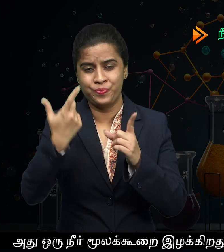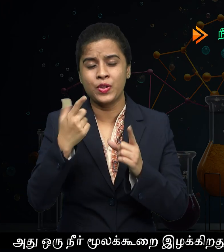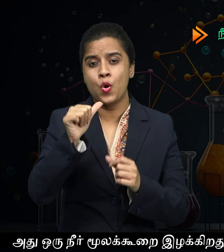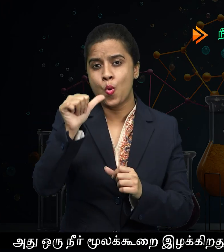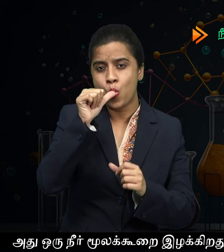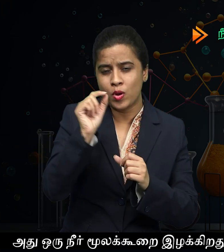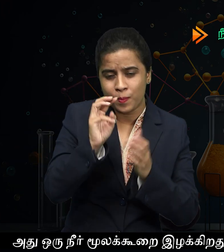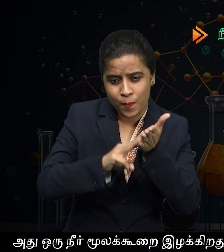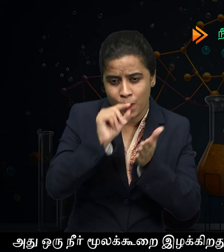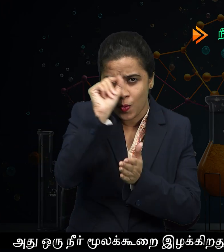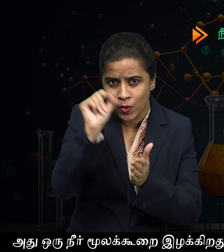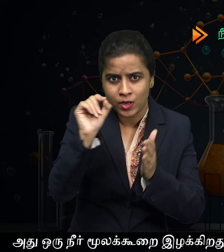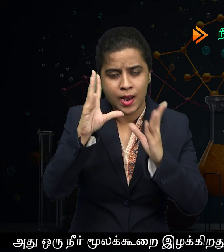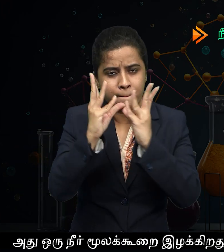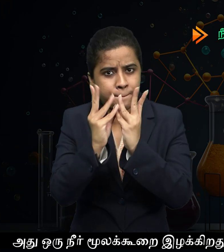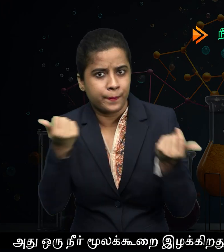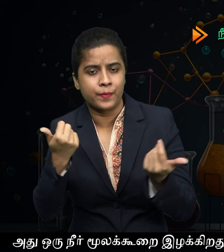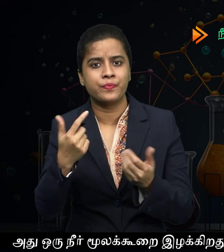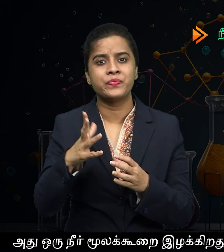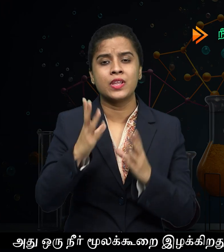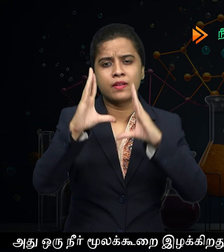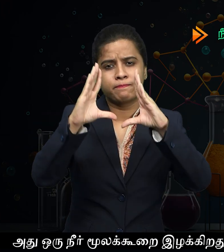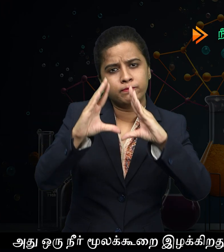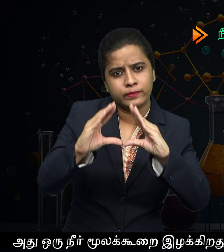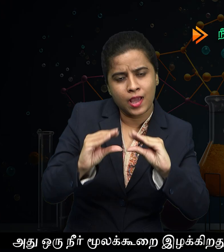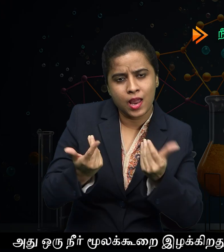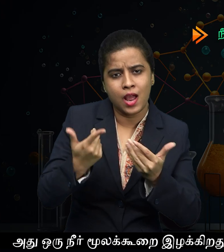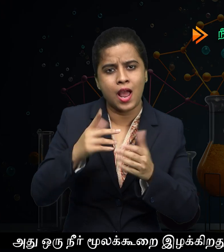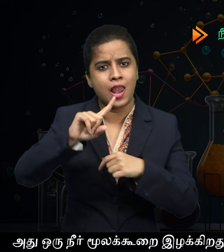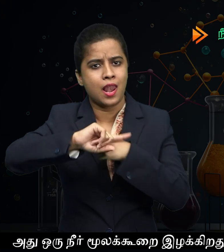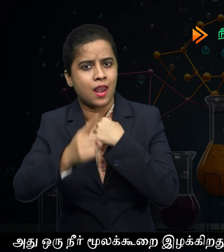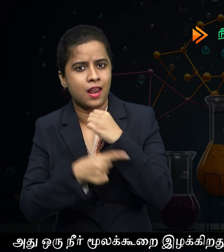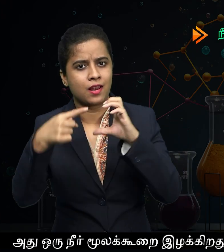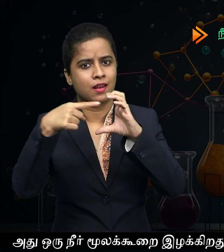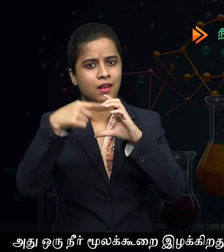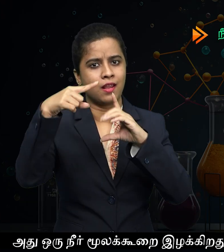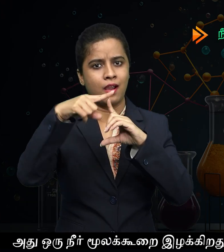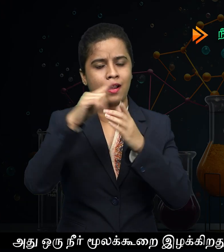மூலக்கூறை இழக்கிறது, அதாவது நீர் இழந்து ஈத்தினை உருவாக்குகிறது.